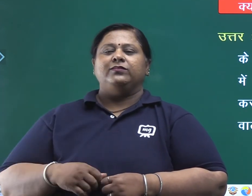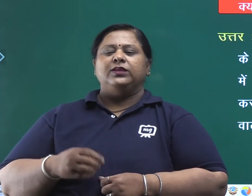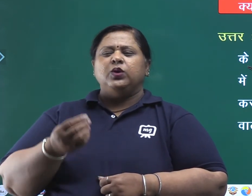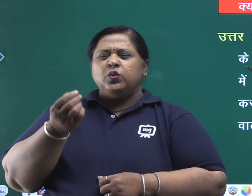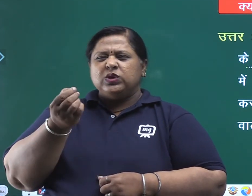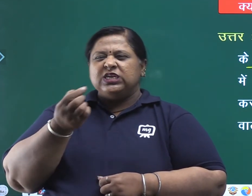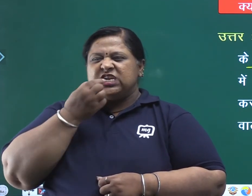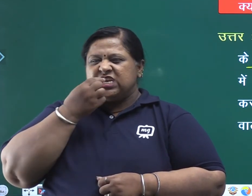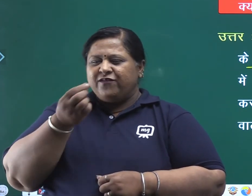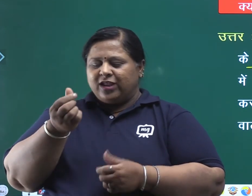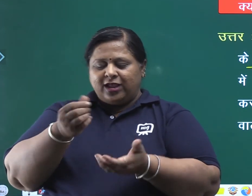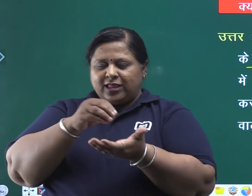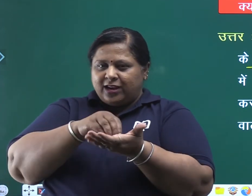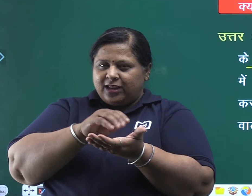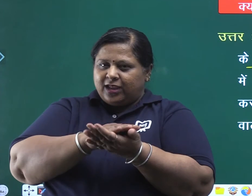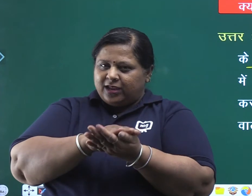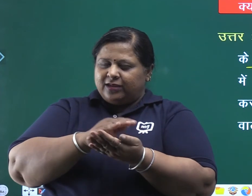कुछ चावल के दाने लिए,